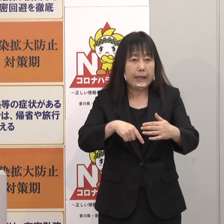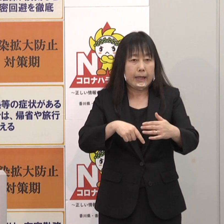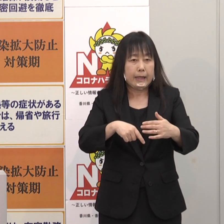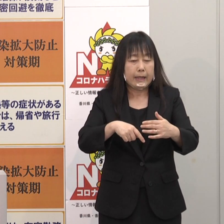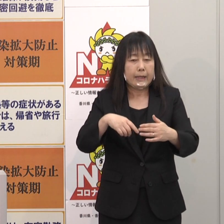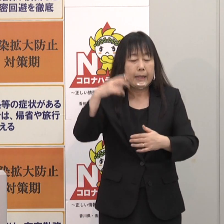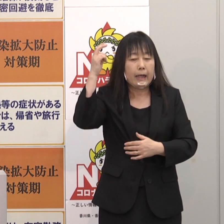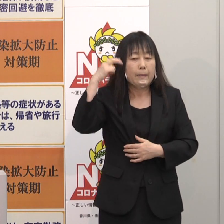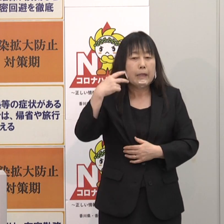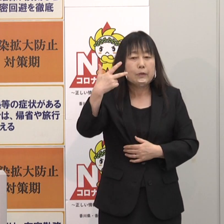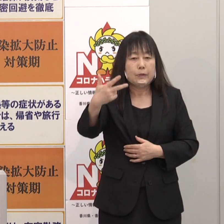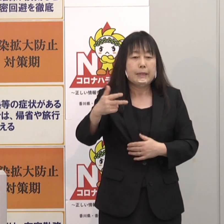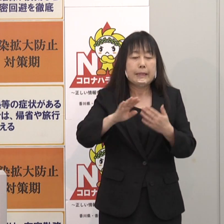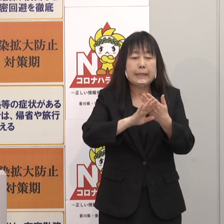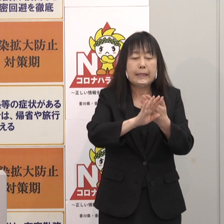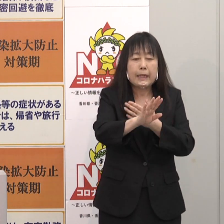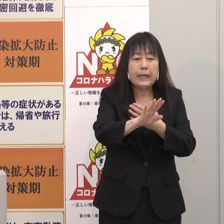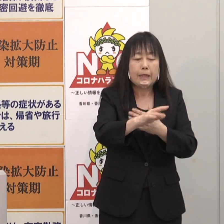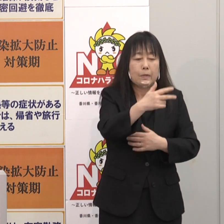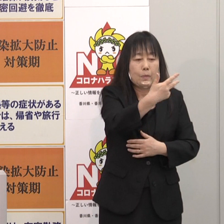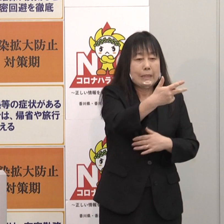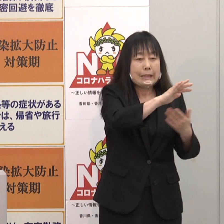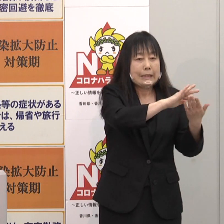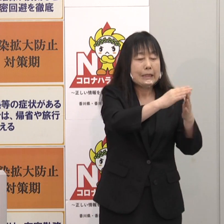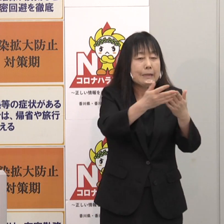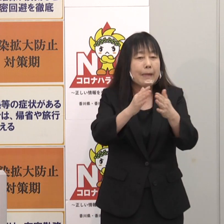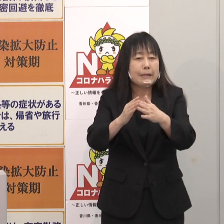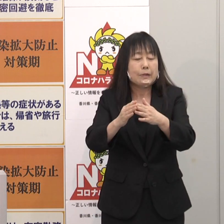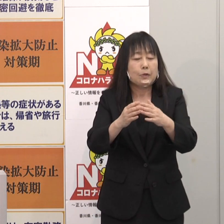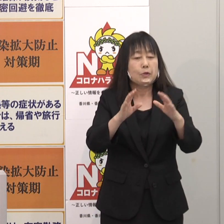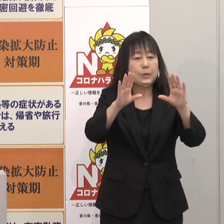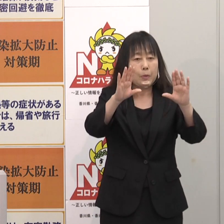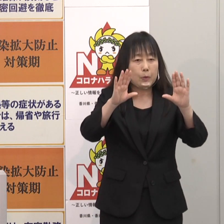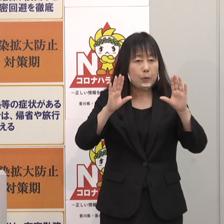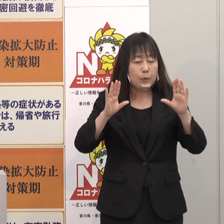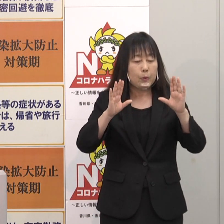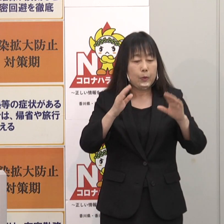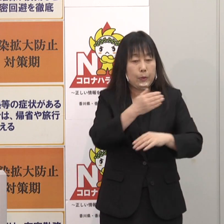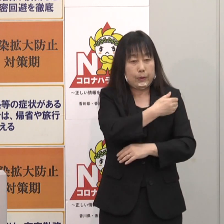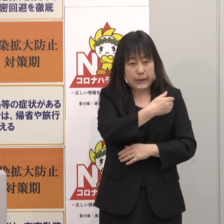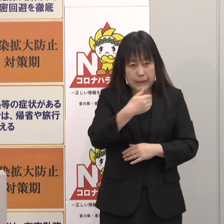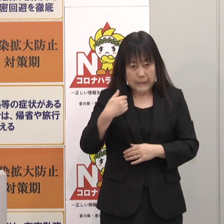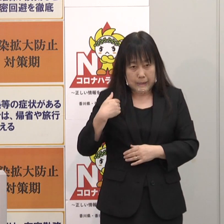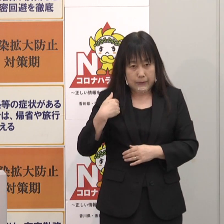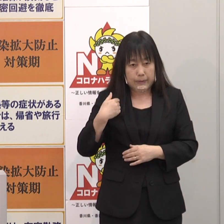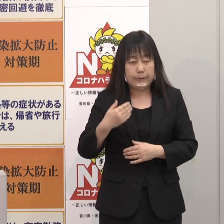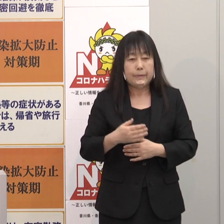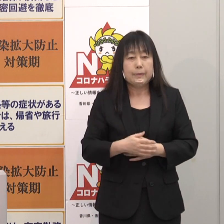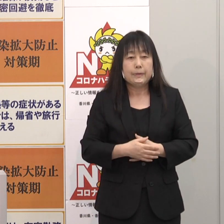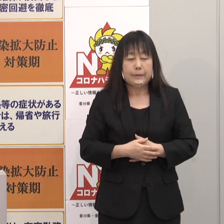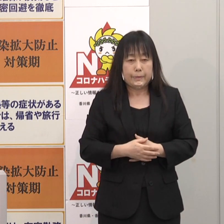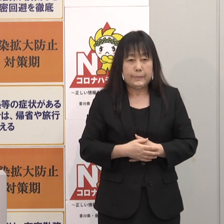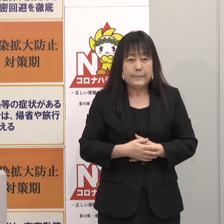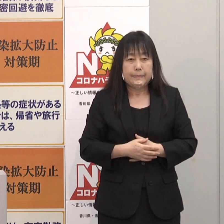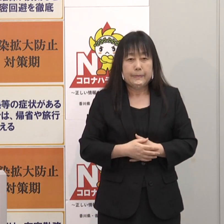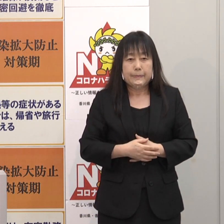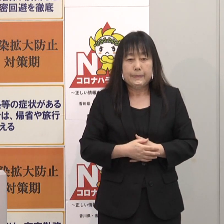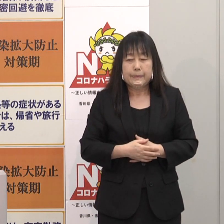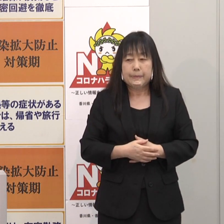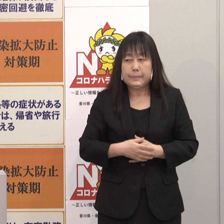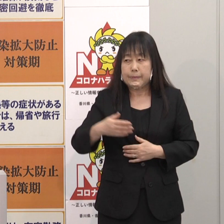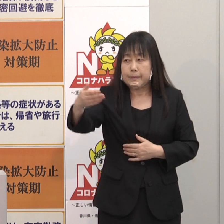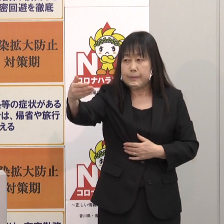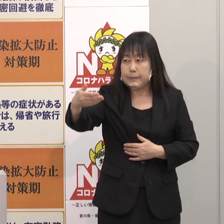ては従来から取り扱ってますので、ノババックスの場合もそこは同様であります。 本